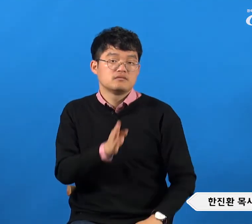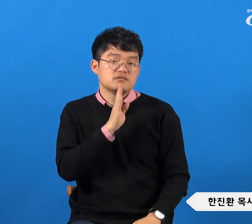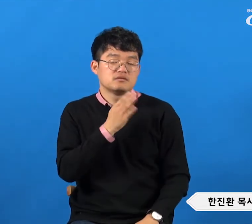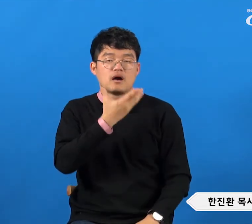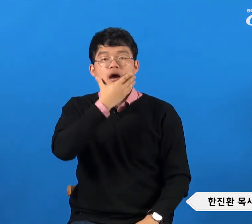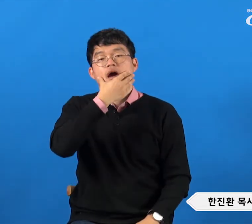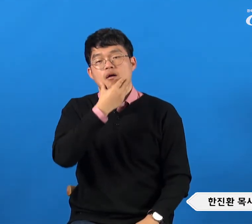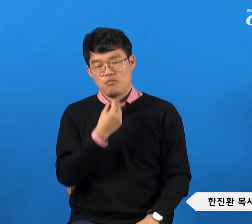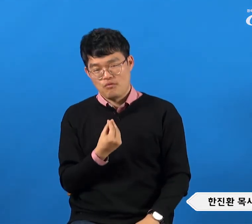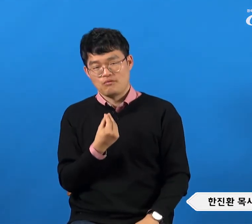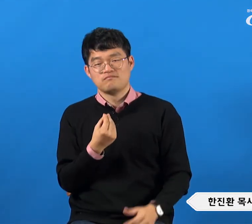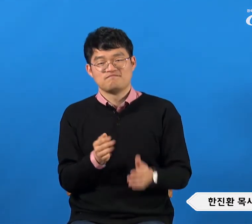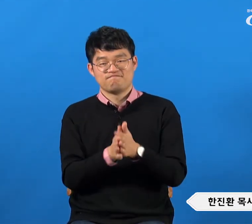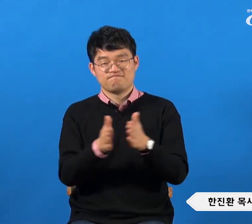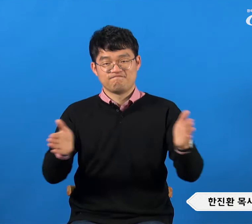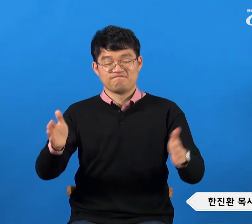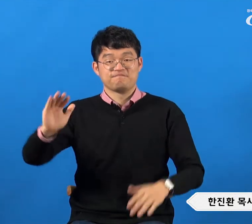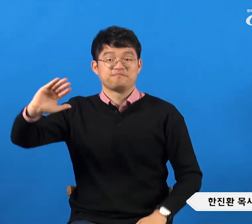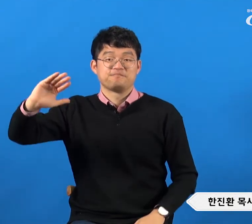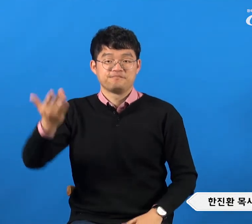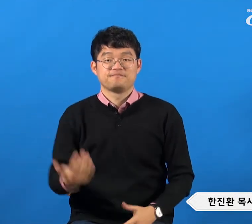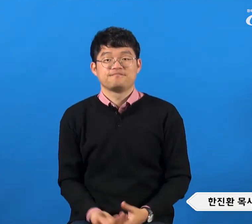진정으로 행복이 깃듭니다.